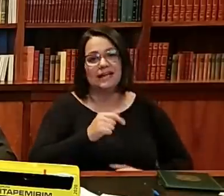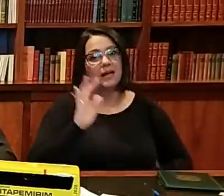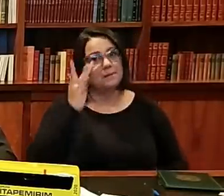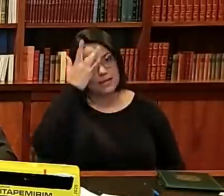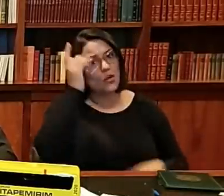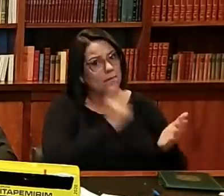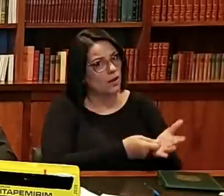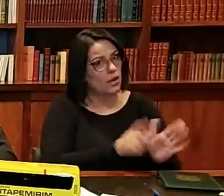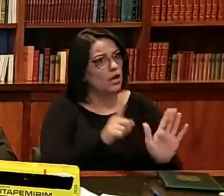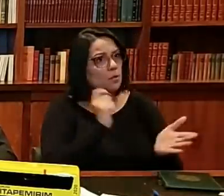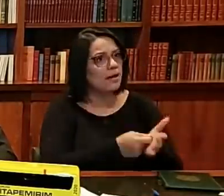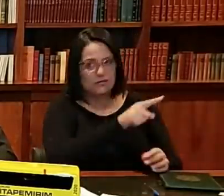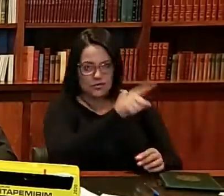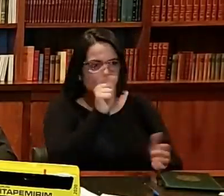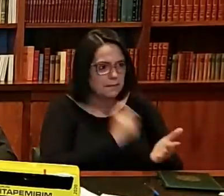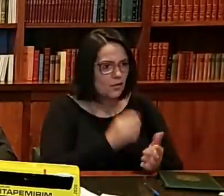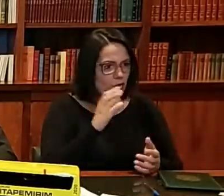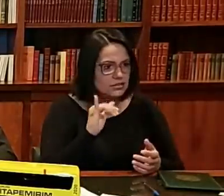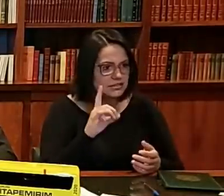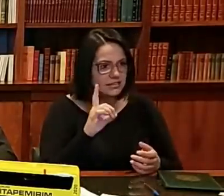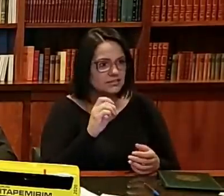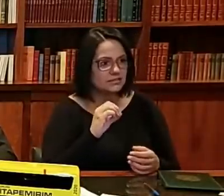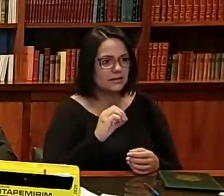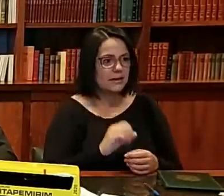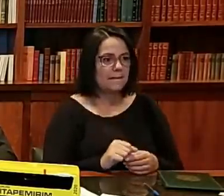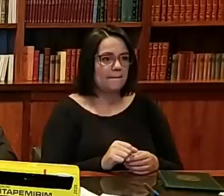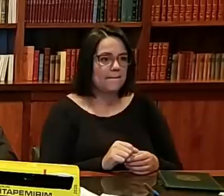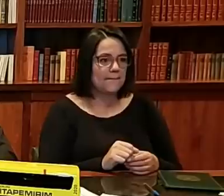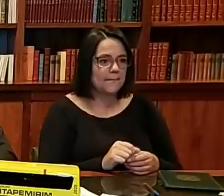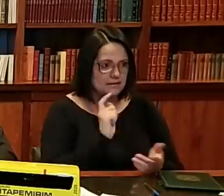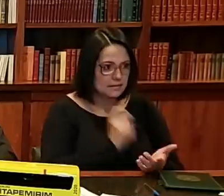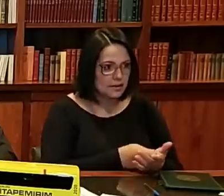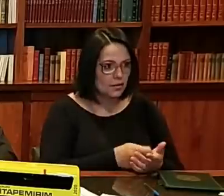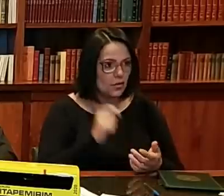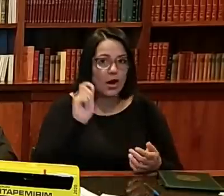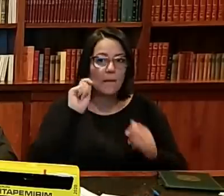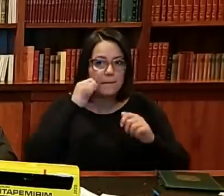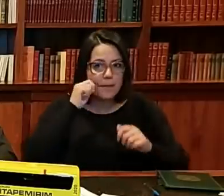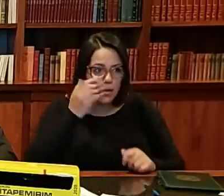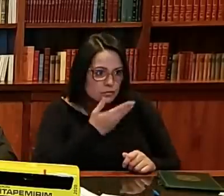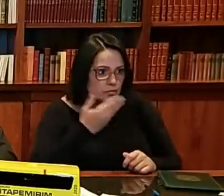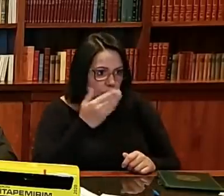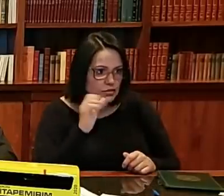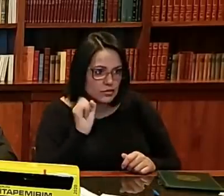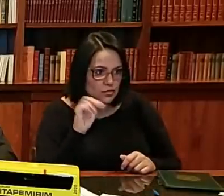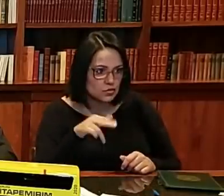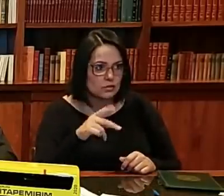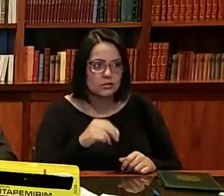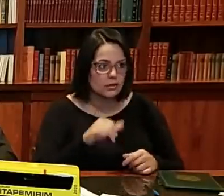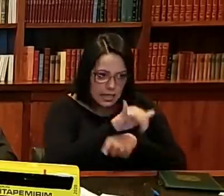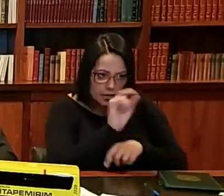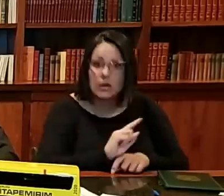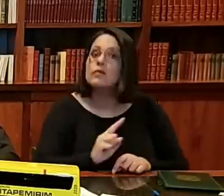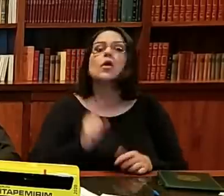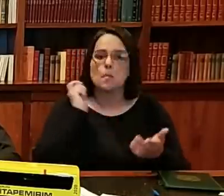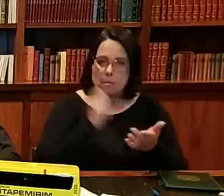que eu não paguei, pô. Pagou? Tá, você pagou, Cid? Quem tava lá? Você pagou o sonho? Sim, senhor. Pagou? Não deu calote, não? Não, senhor. Então pagamos